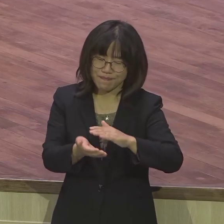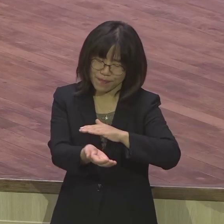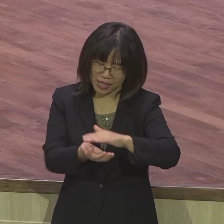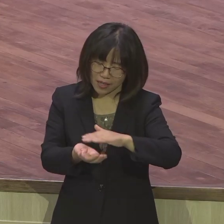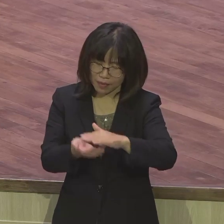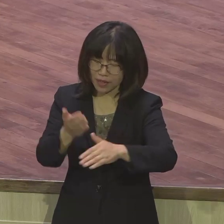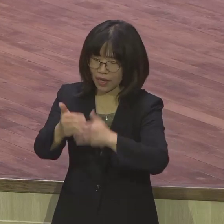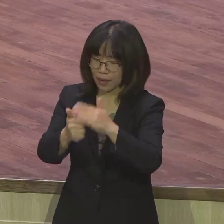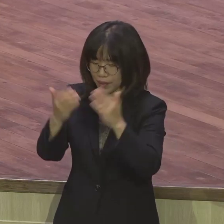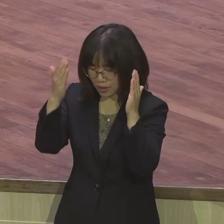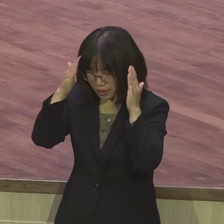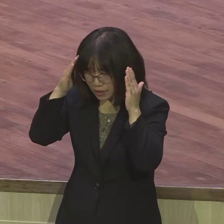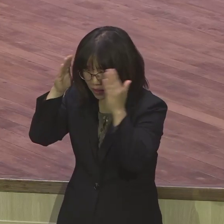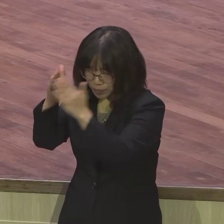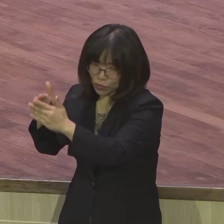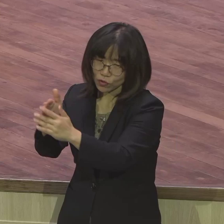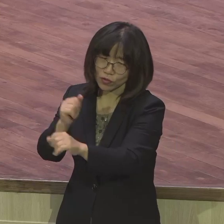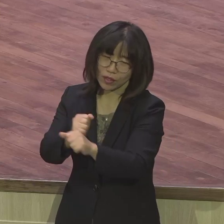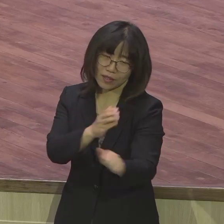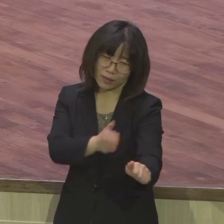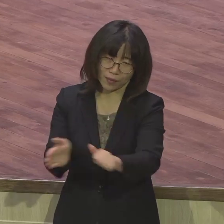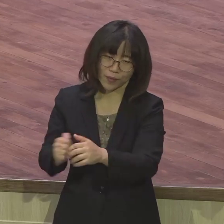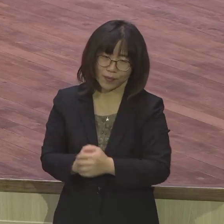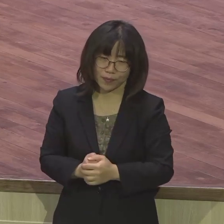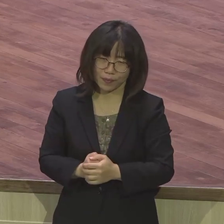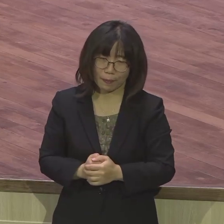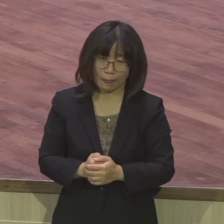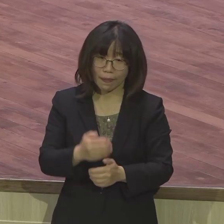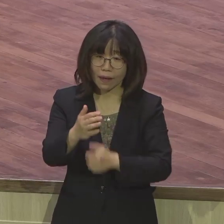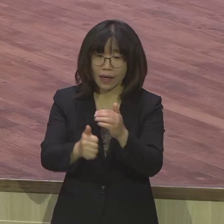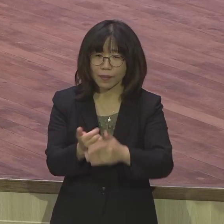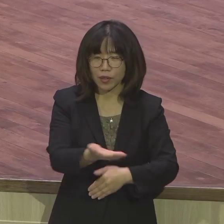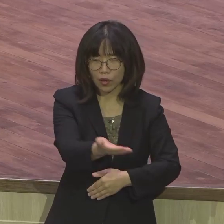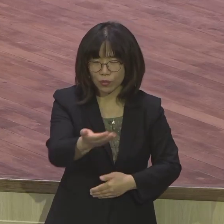왜냐하면 하나님은 여러분을 기이 쓰시길 원하셔요.